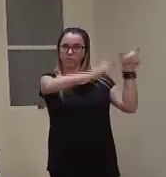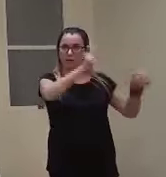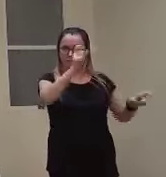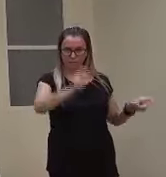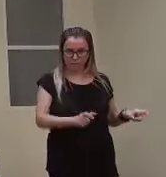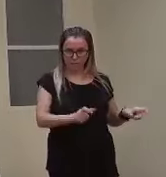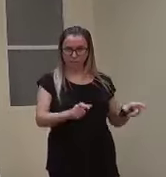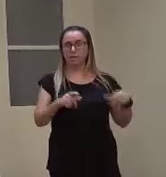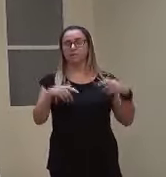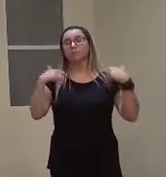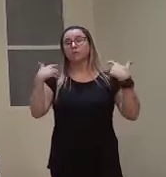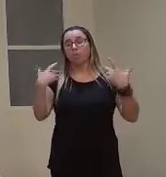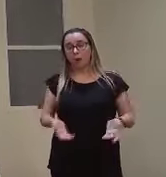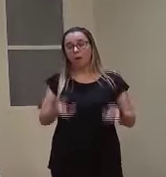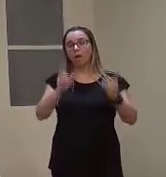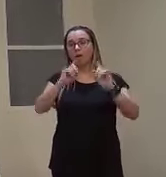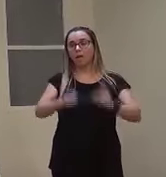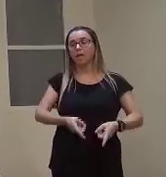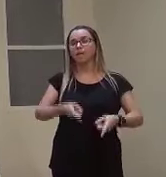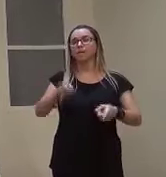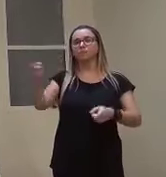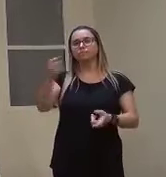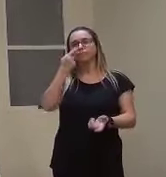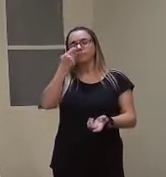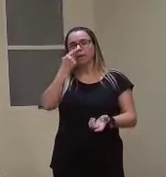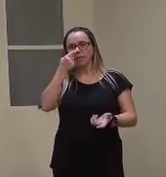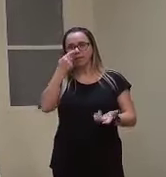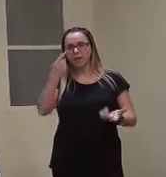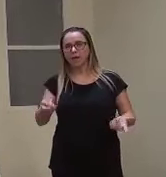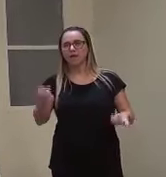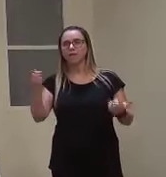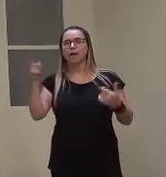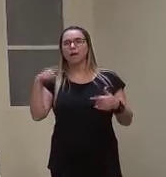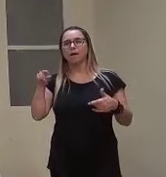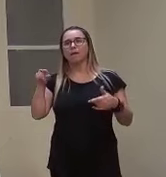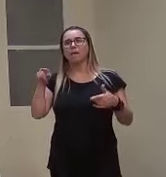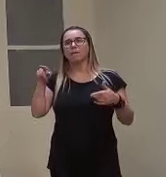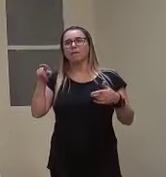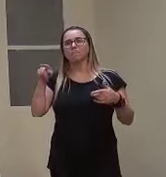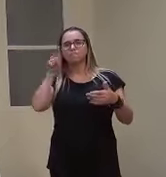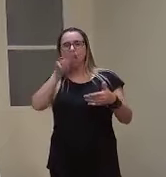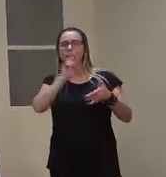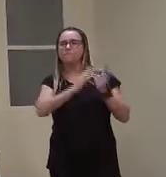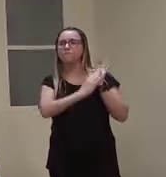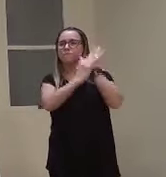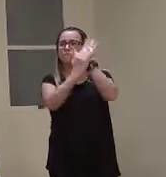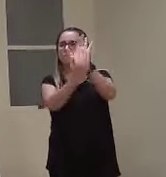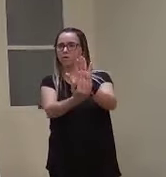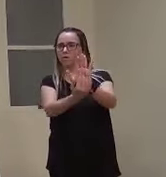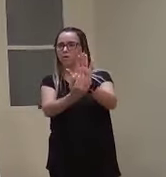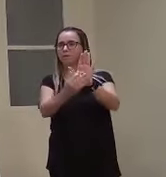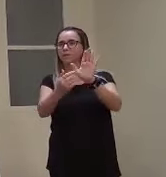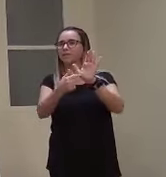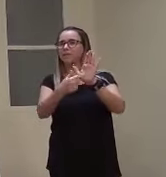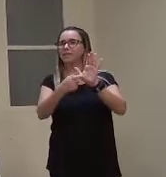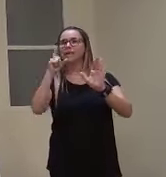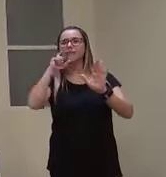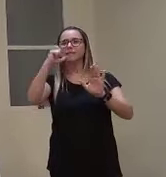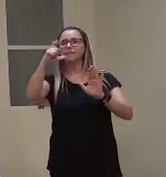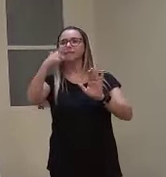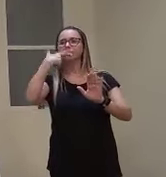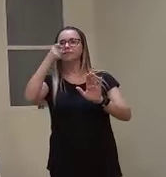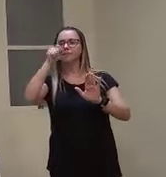parece que interesante un poco el releyendo la fundamentación que plantea el ix al